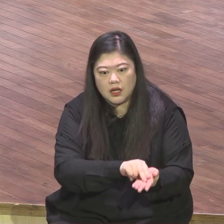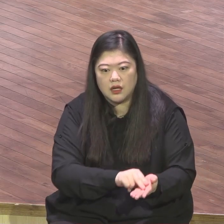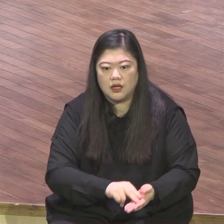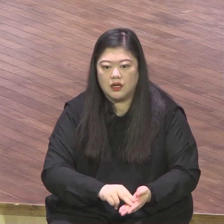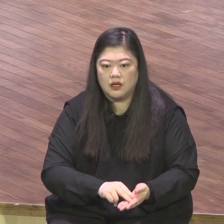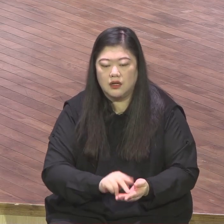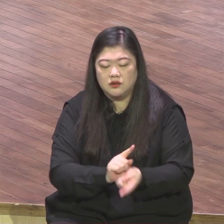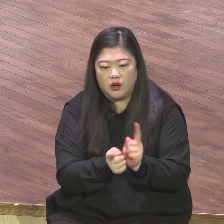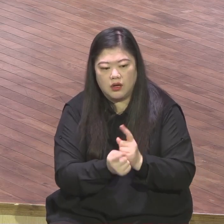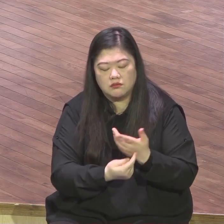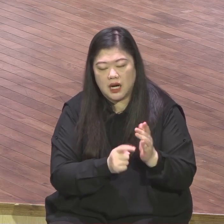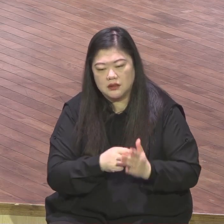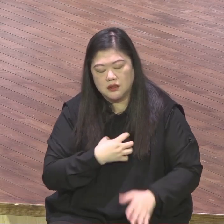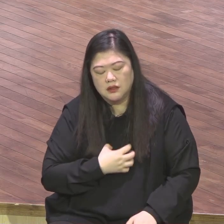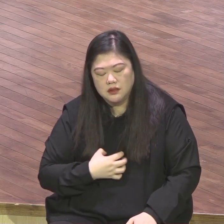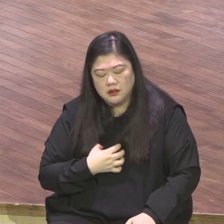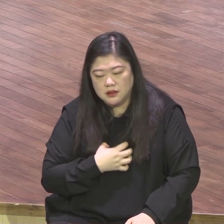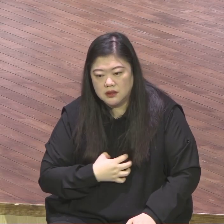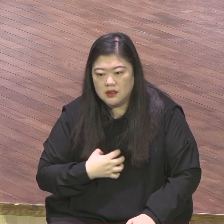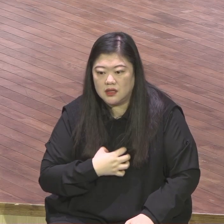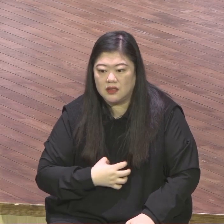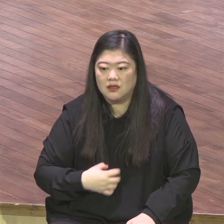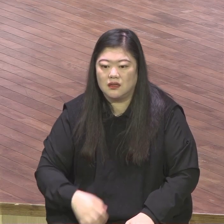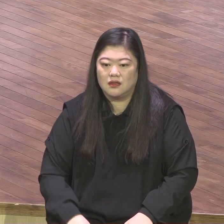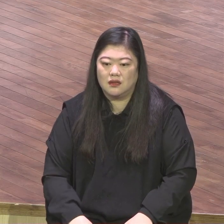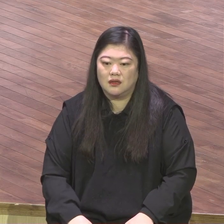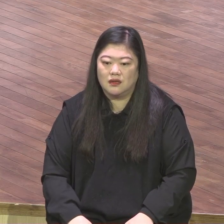시험 들은 사람은 시험 들었다는데 본인은 잘 몰라요.